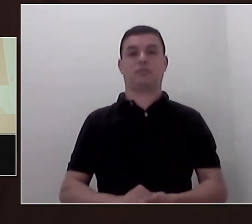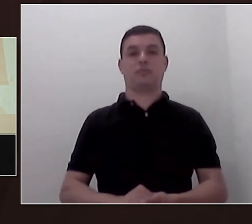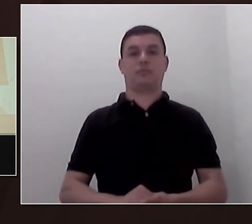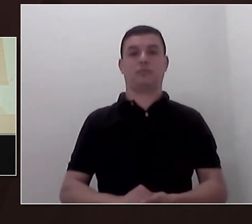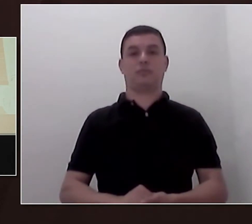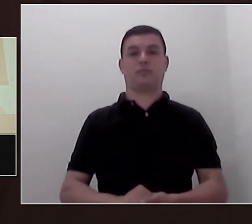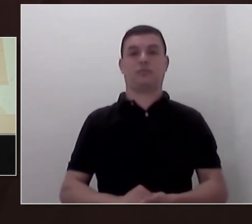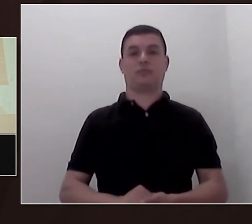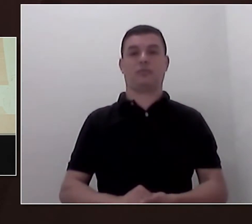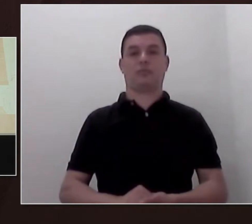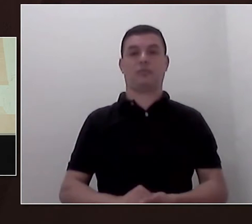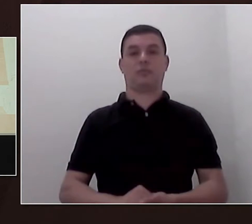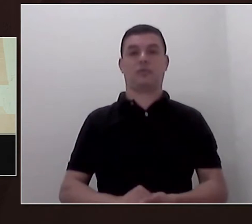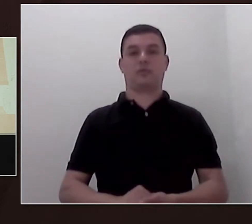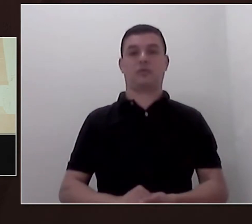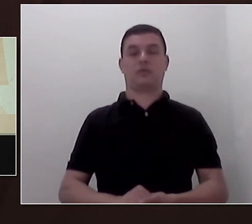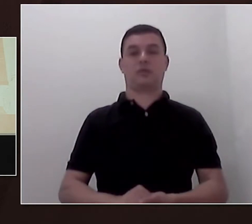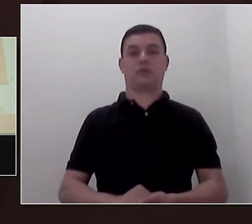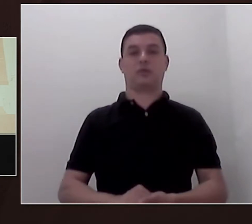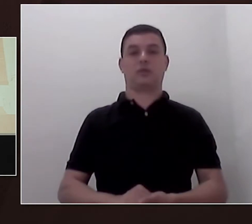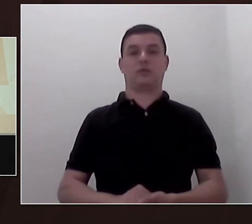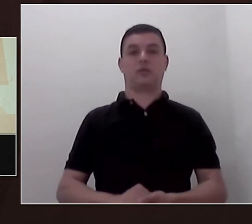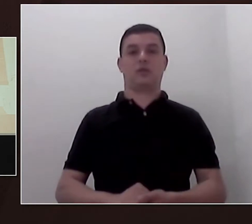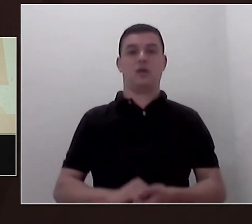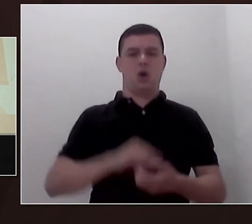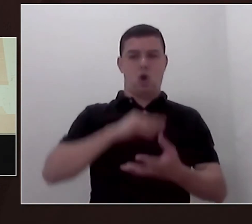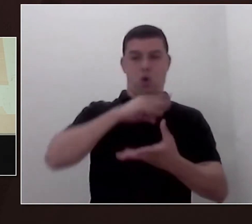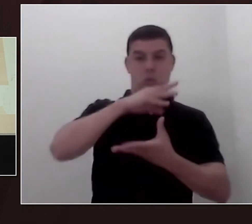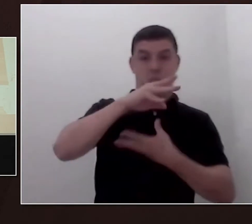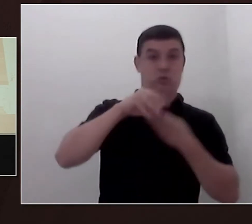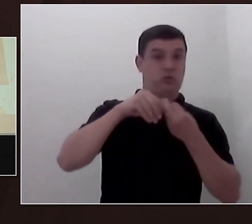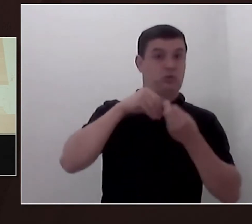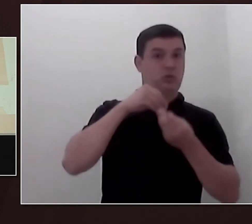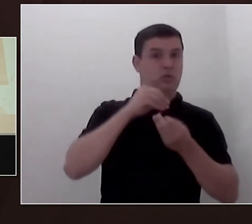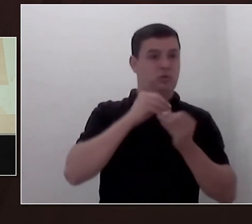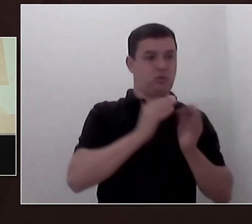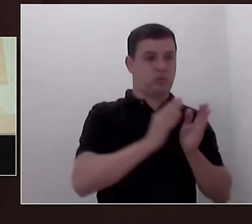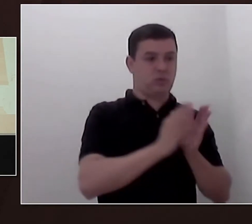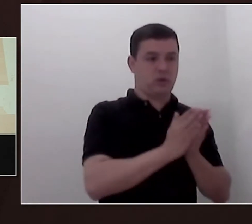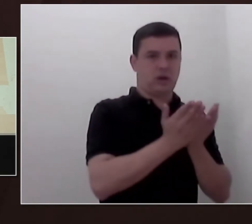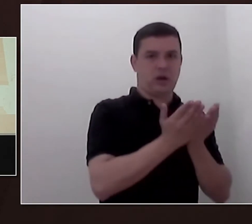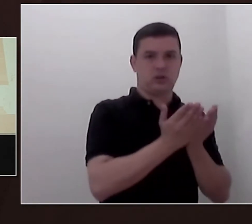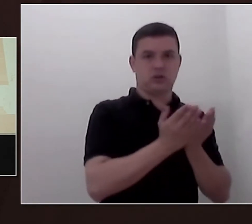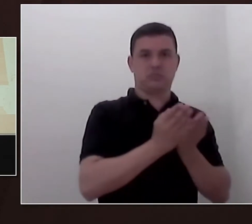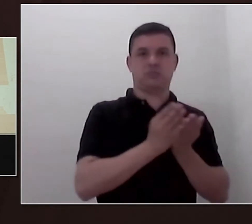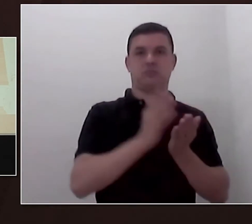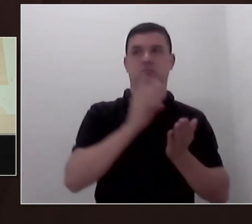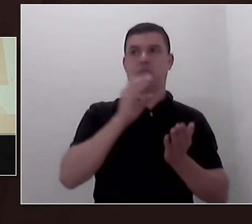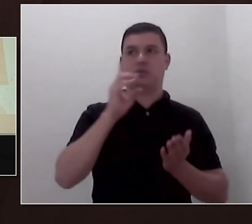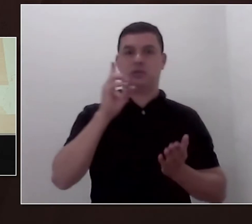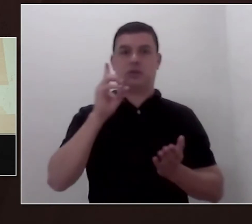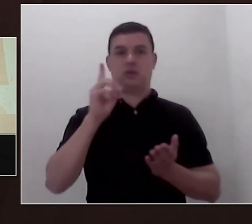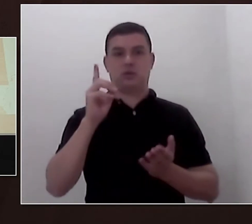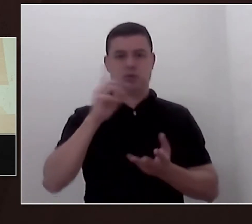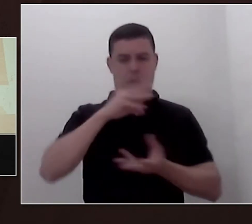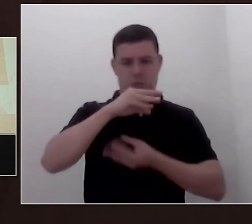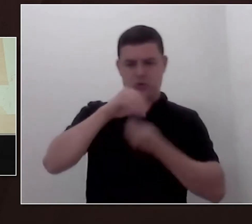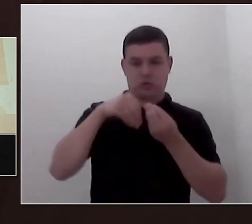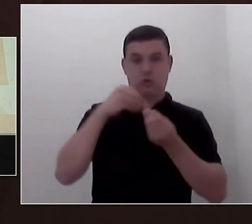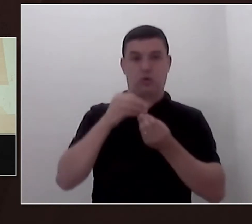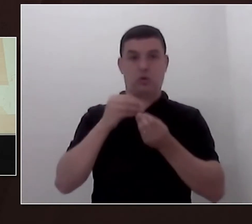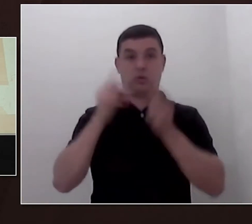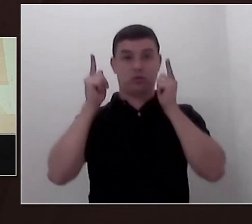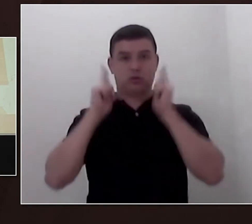gnosticismo se tornou uma mistura da filosofia oriental, judaísmo e cristianismo. Por meio dessa